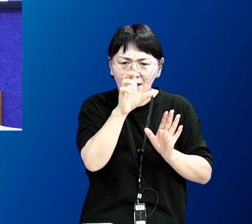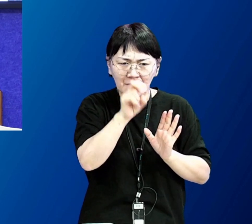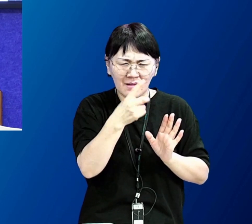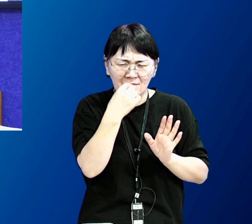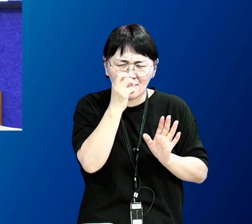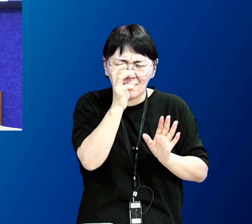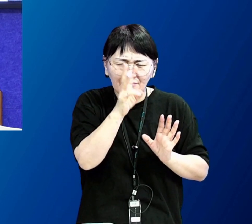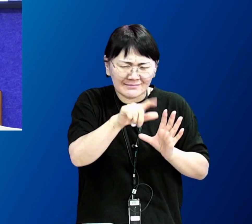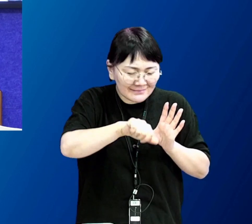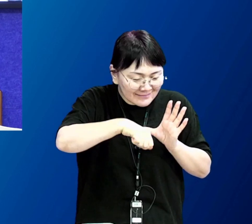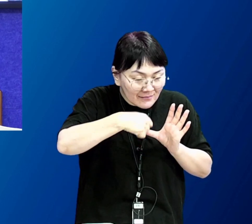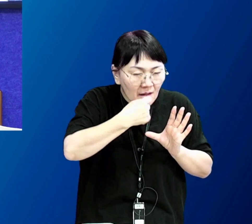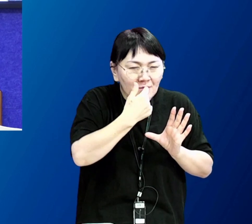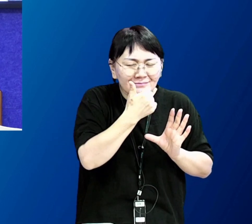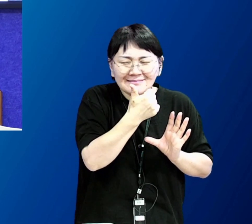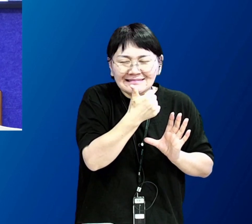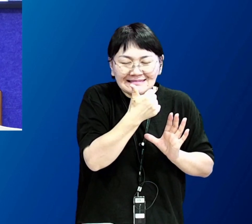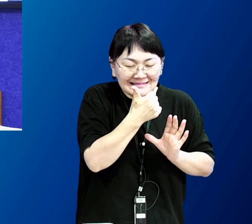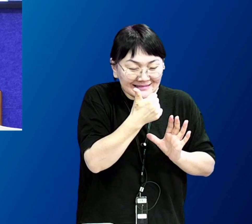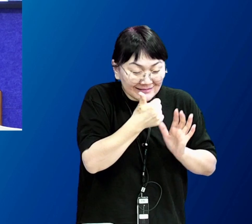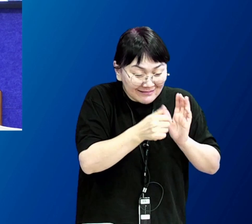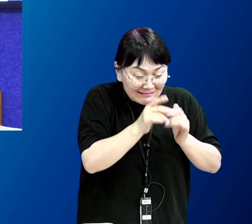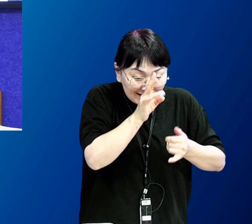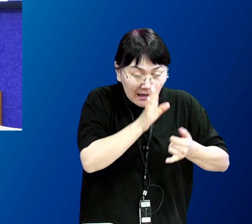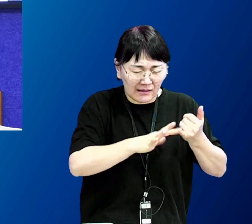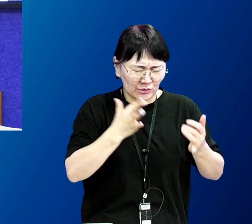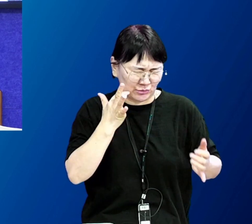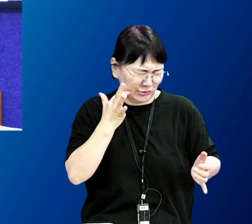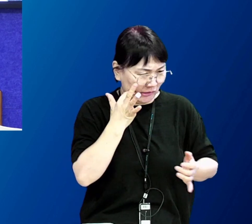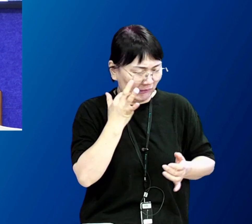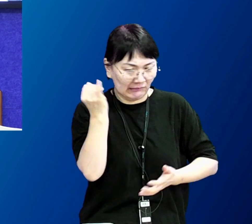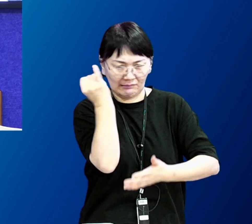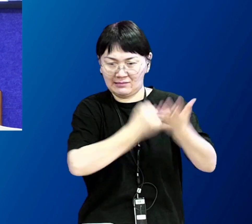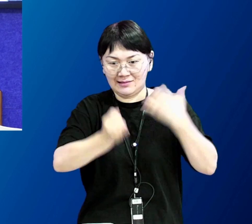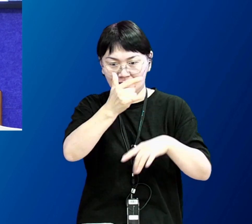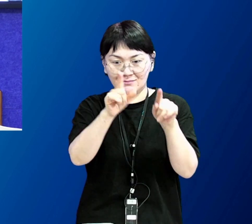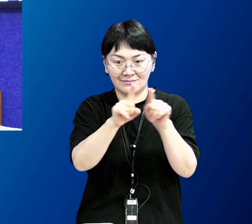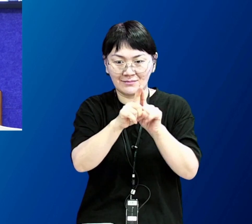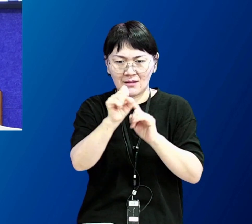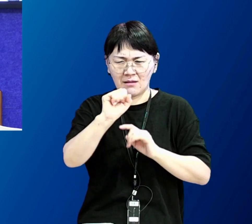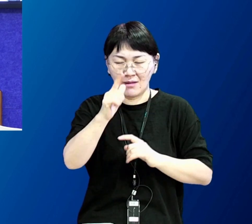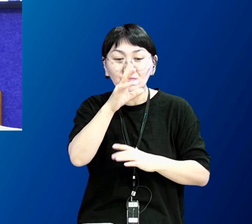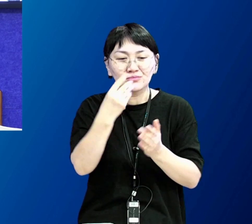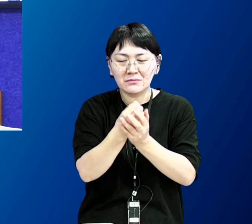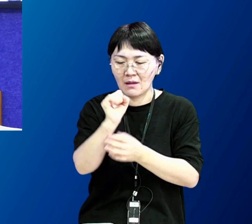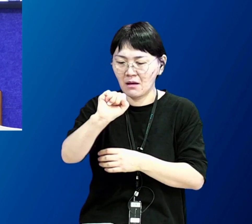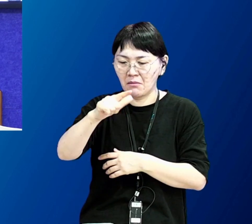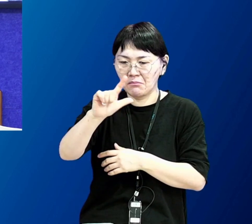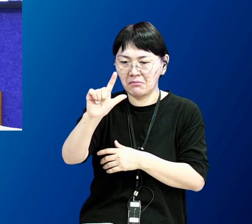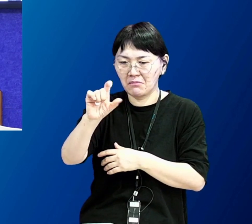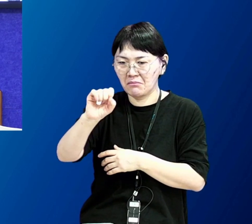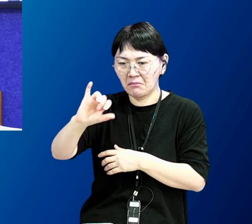эцэстээ аг мэт гашуун байдаг гэж хэлсэн. Аг гэж гашуун ургамал байдаг үү?